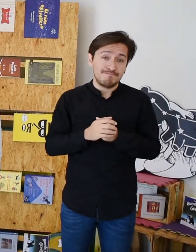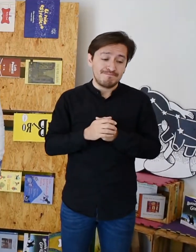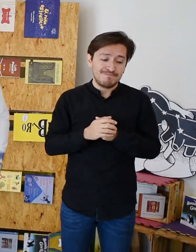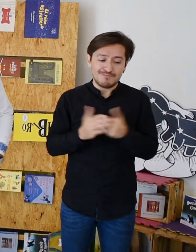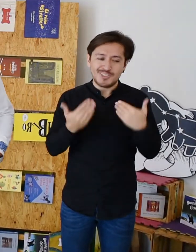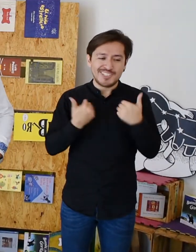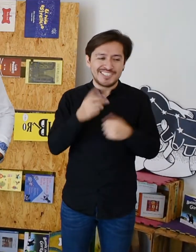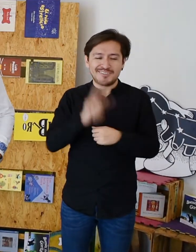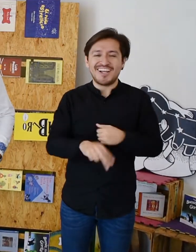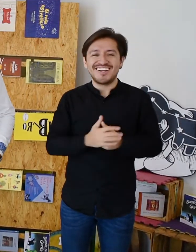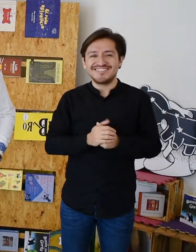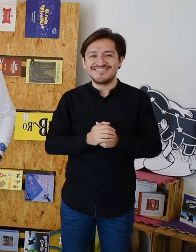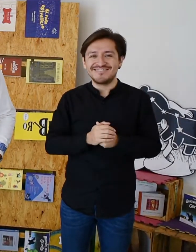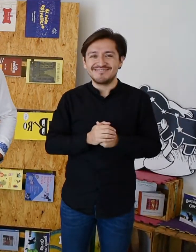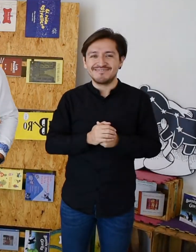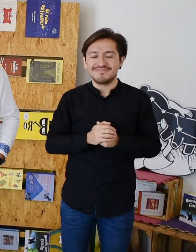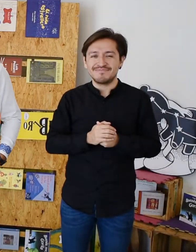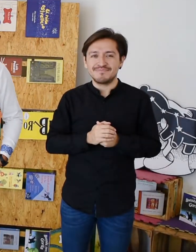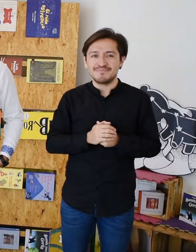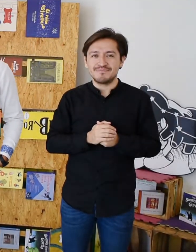¿no entendiste, verdad, chiquillo?